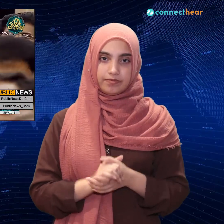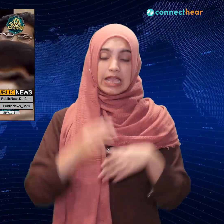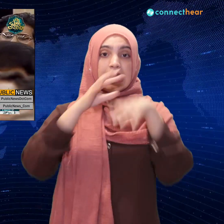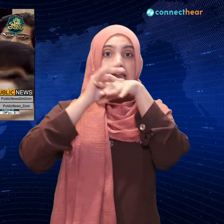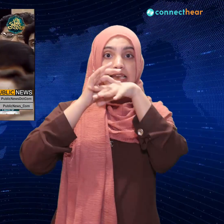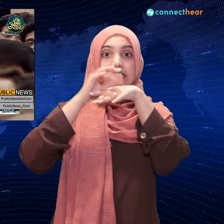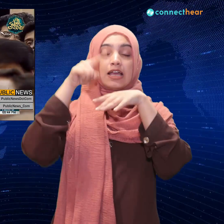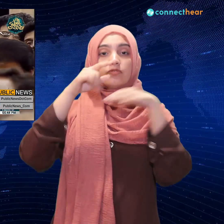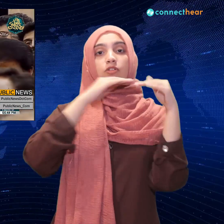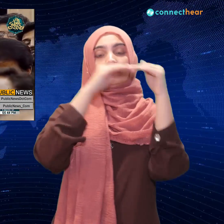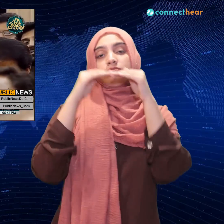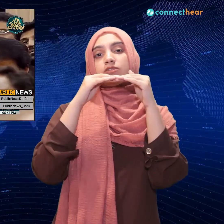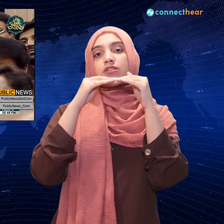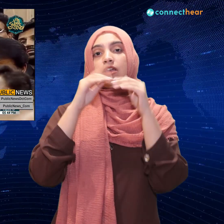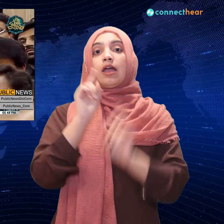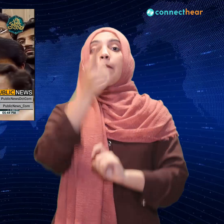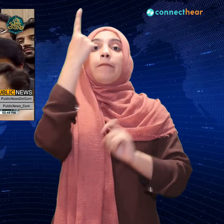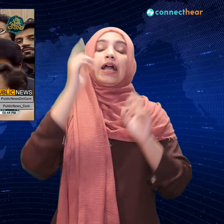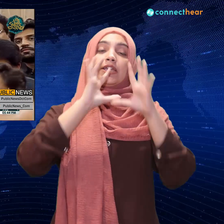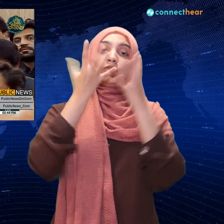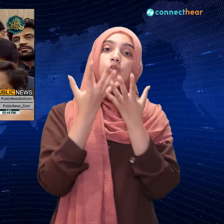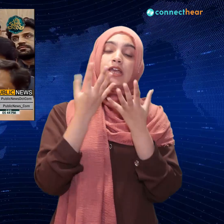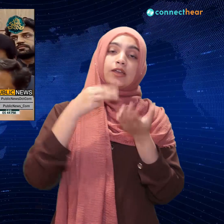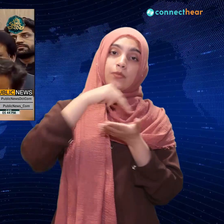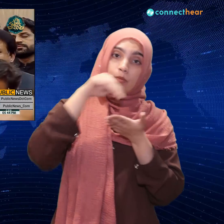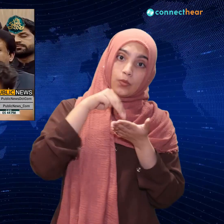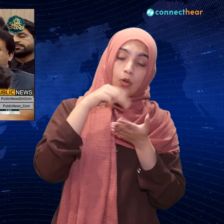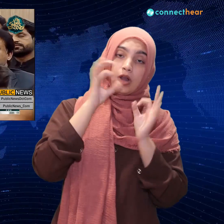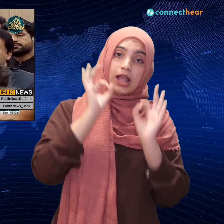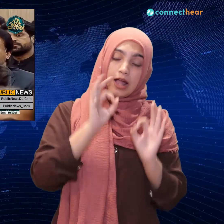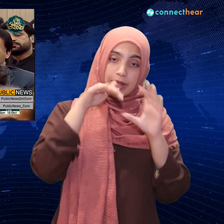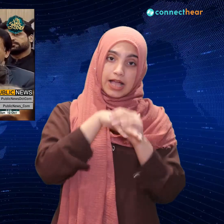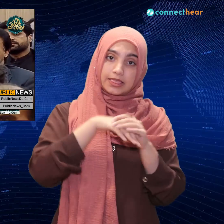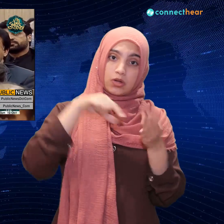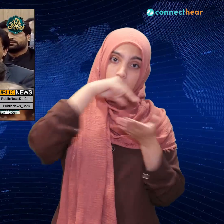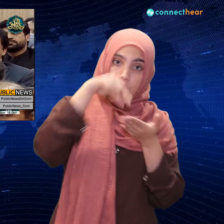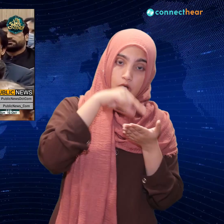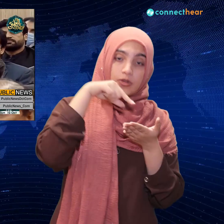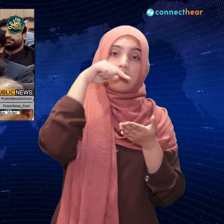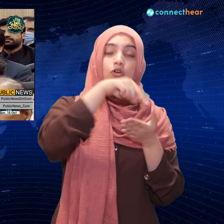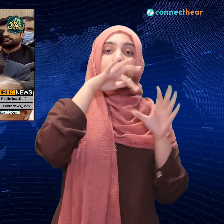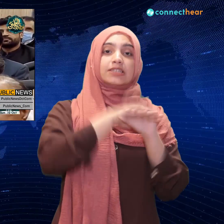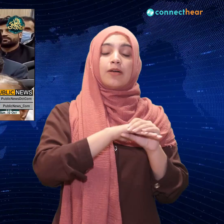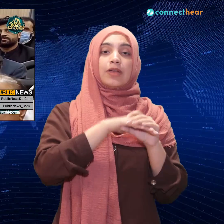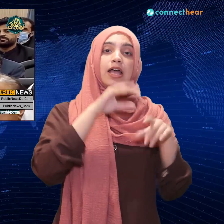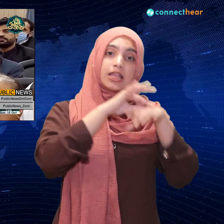ویلفیئر سٹیٹ، پہلی دنیا کی سٹیٹ جدھر کمزور کی ذمہ داری لی ایک سٹیٹ نے، کبھی پہلے یہ